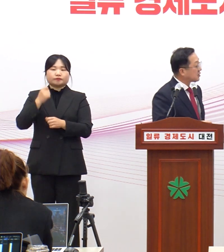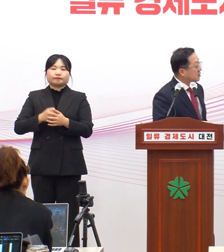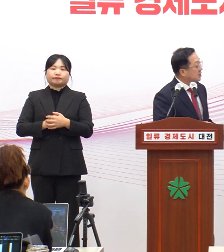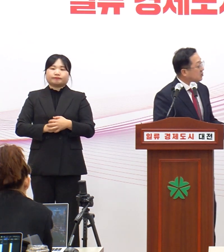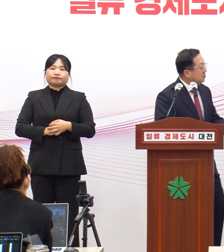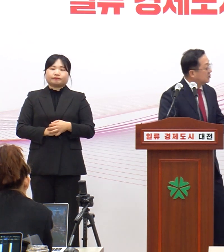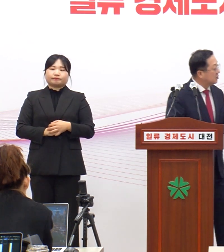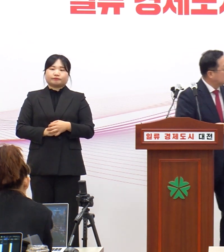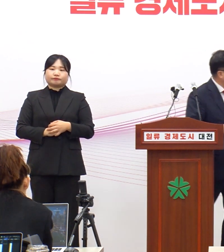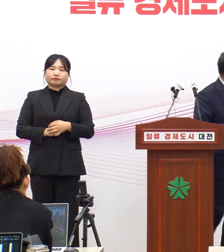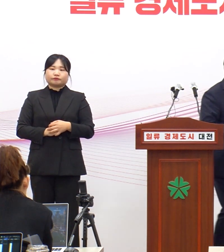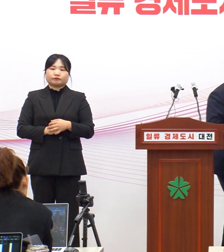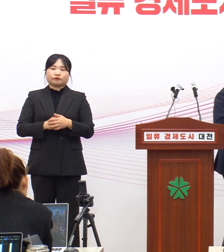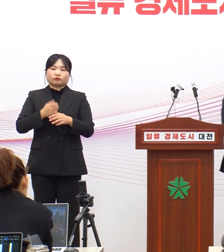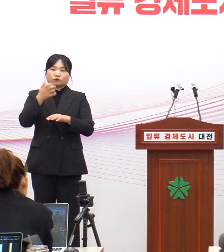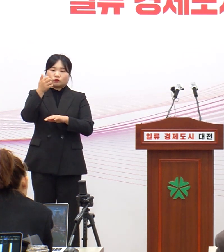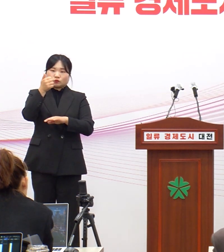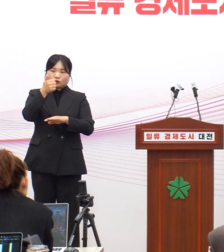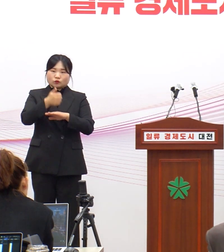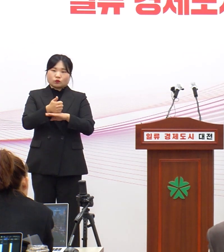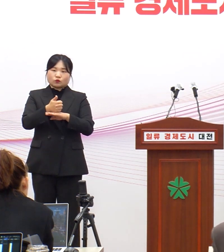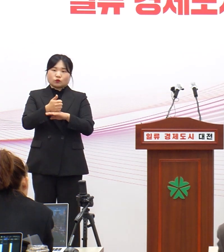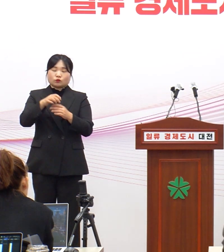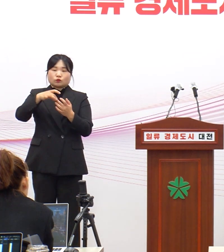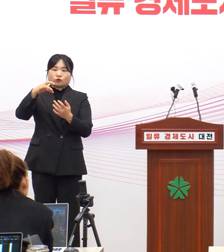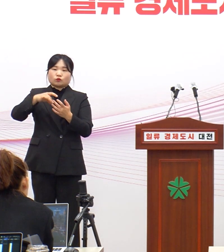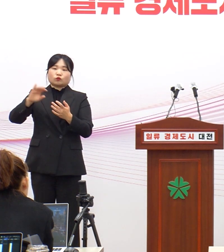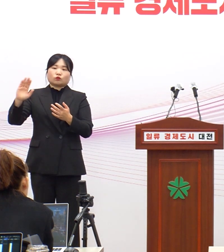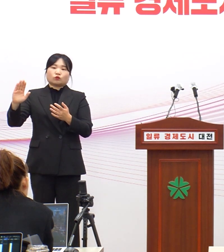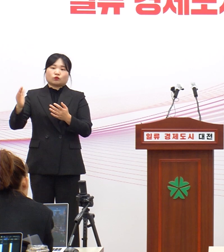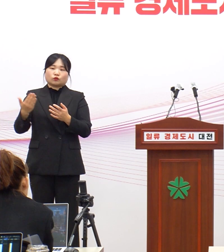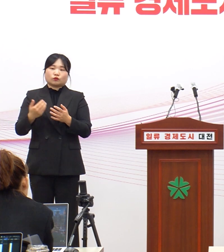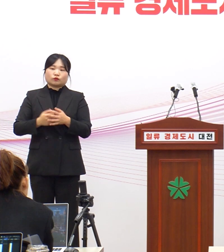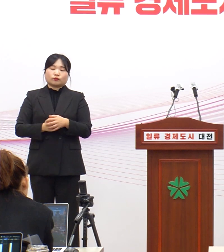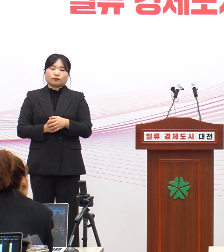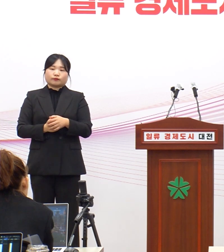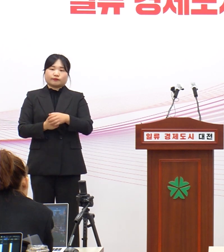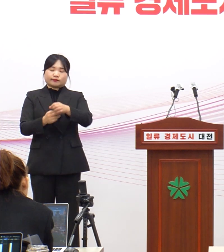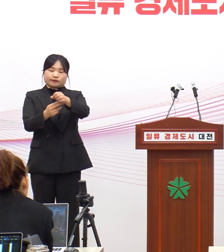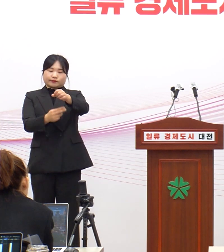의견이 돼서 최종적으로 선정을 했고요. 요 다리